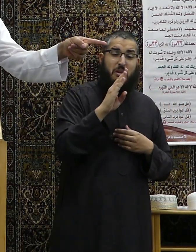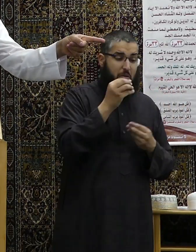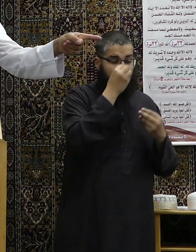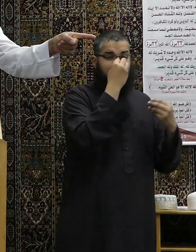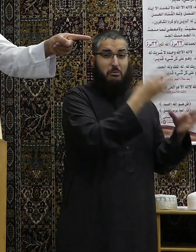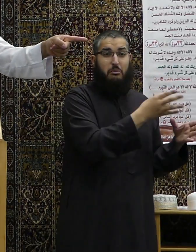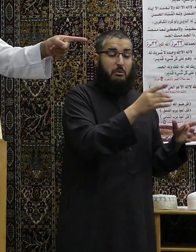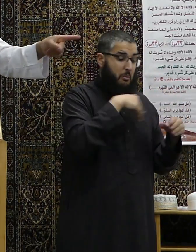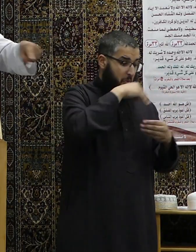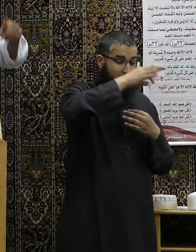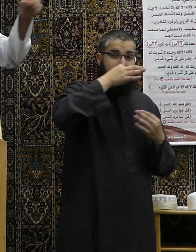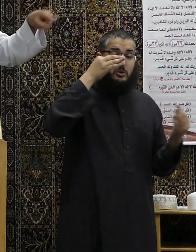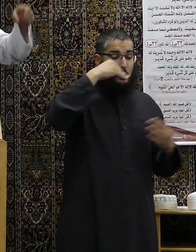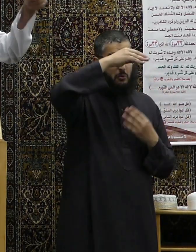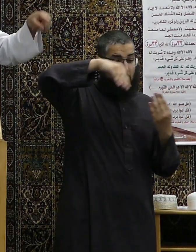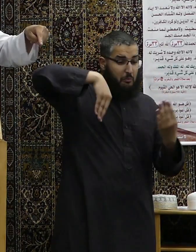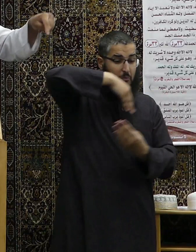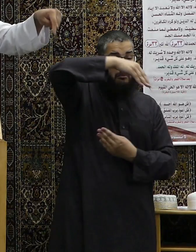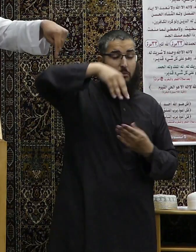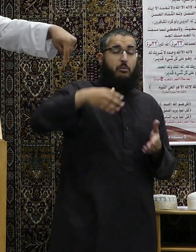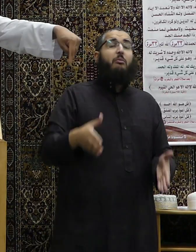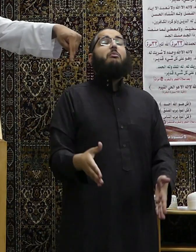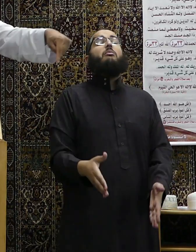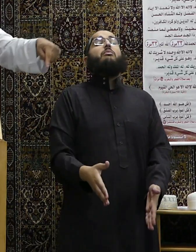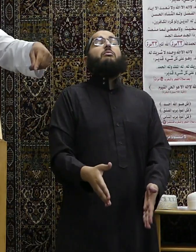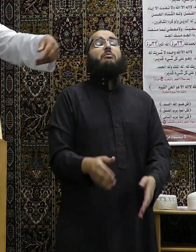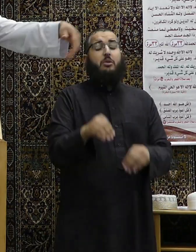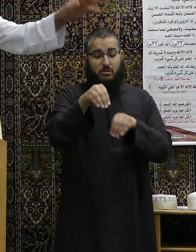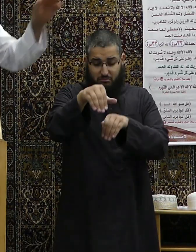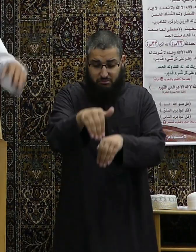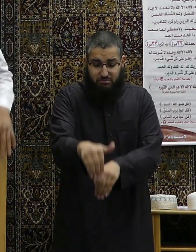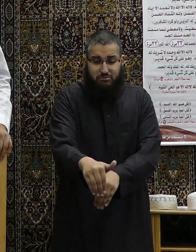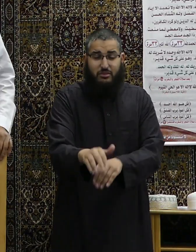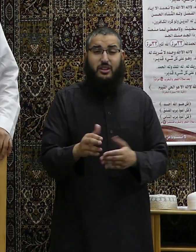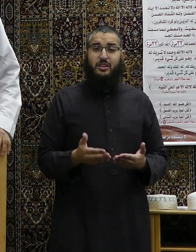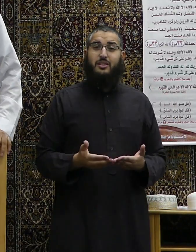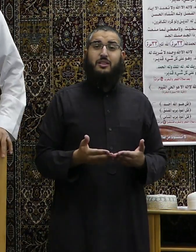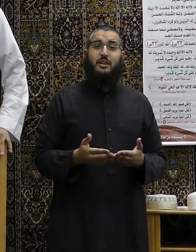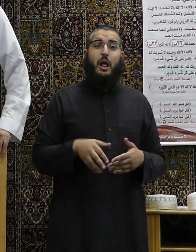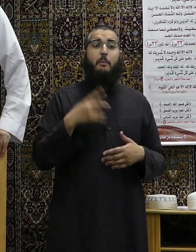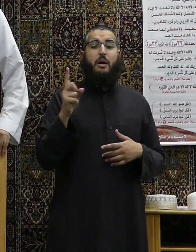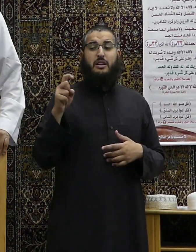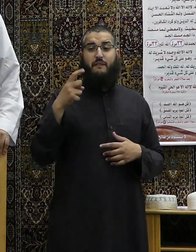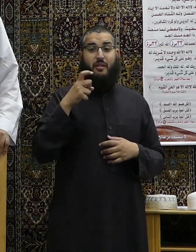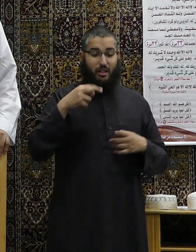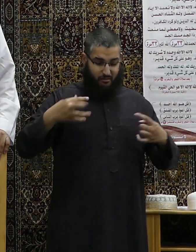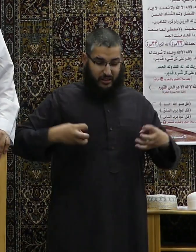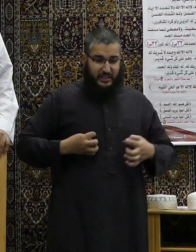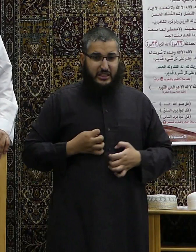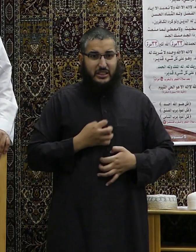Tu n'auras rien dans ton linceul. Un tissu blanc et tu seras sous terre. Quelques jours après, les vers vont s'occuper de toi.